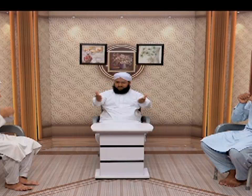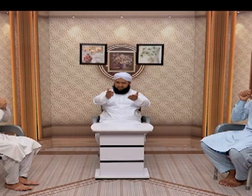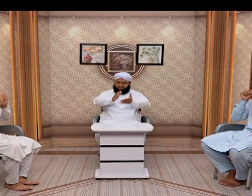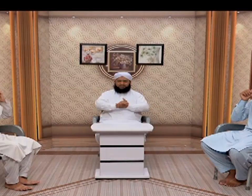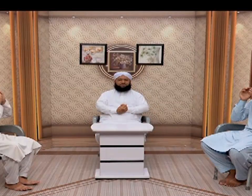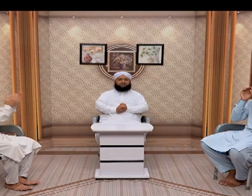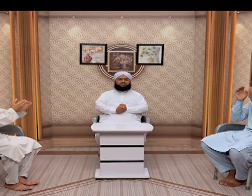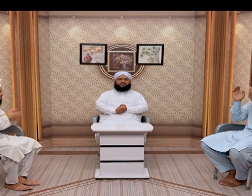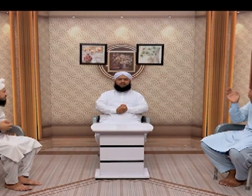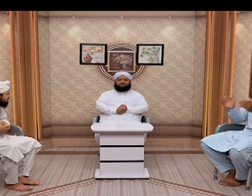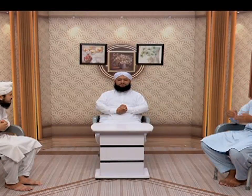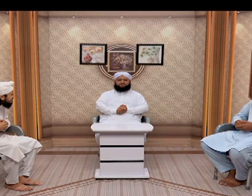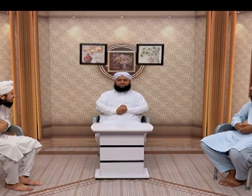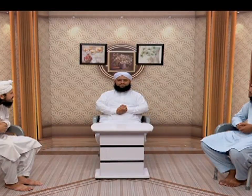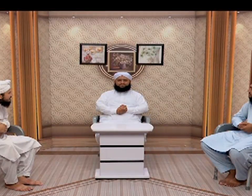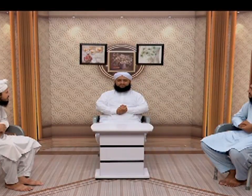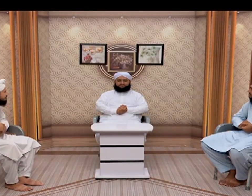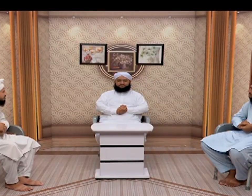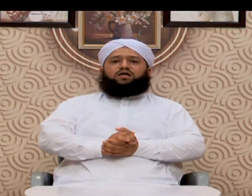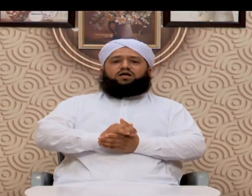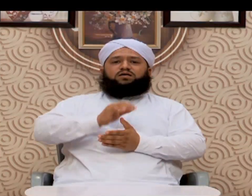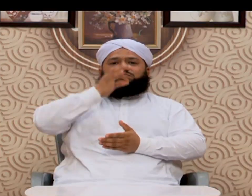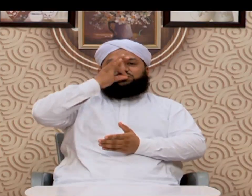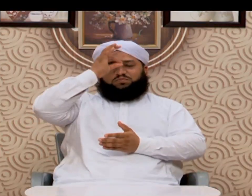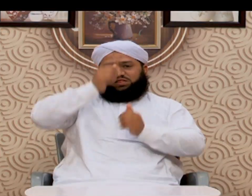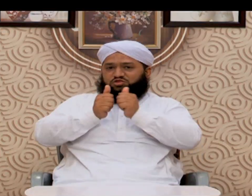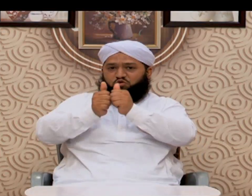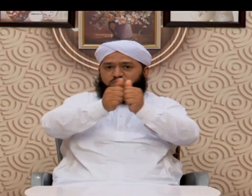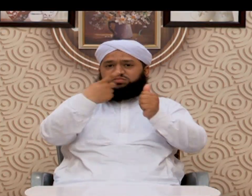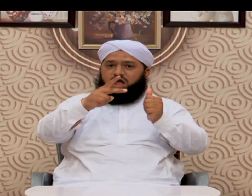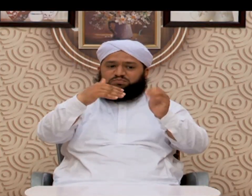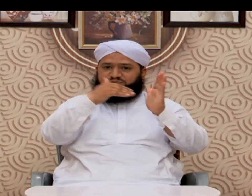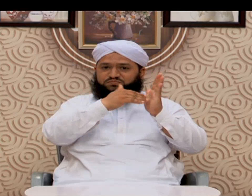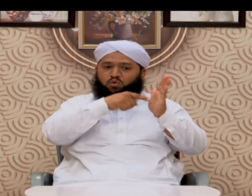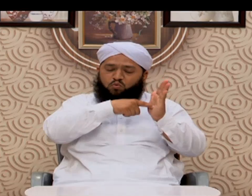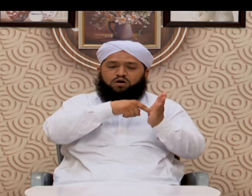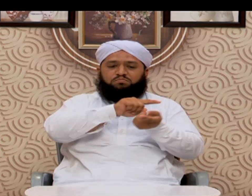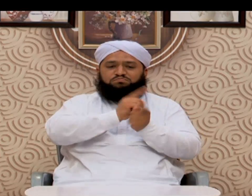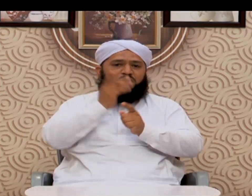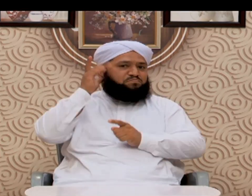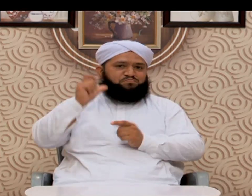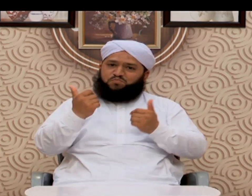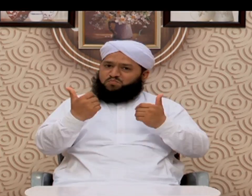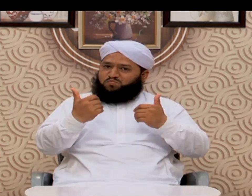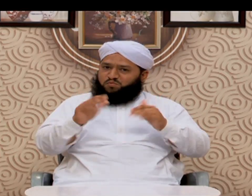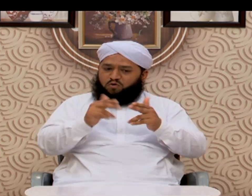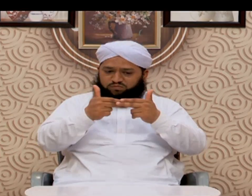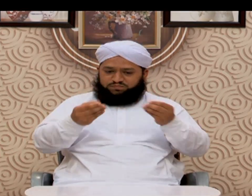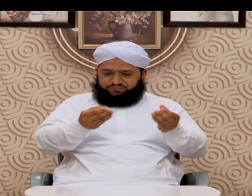اللہ علیہ وآلہ وصحبہ وسلم۔ حضرت زید بن ثانہ رضی اللہ عنہ کا قبول اسلام۔ حضرت زید